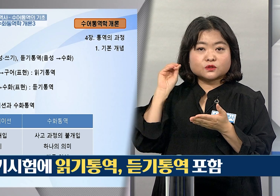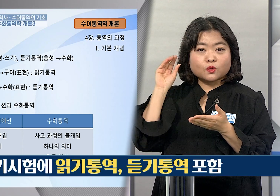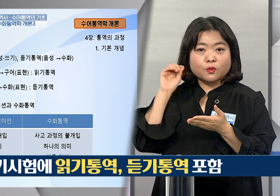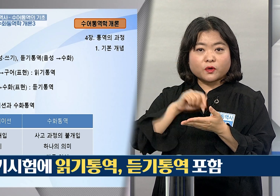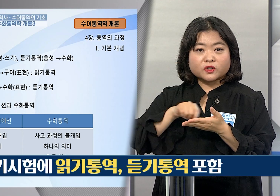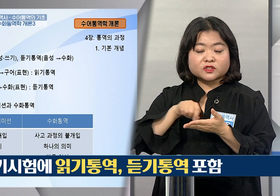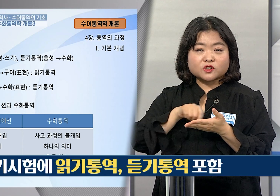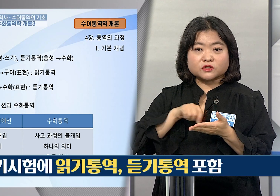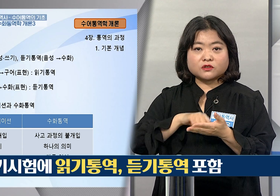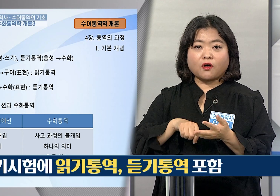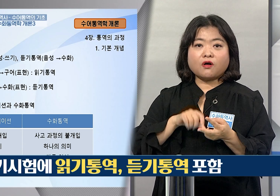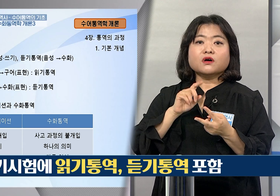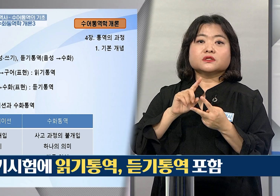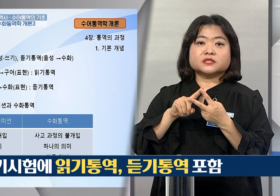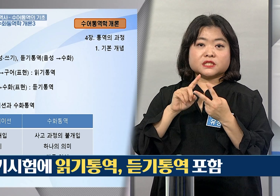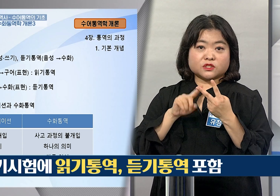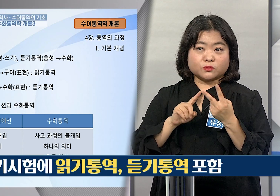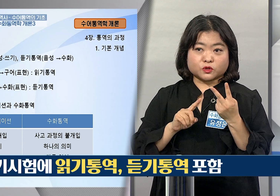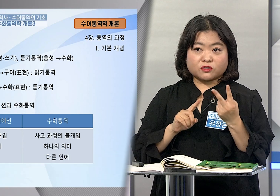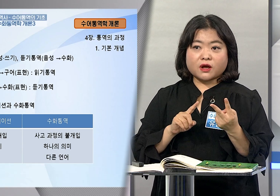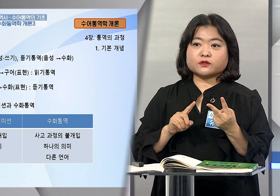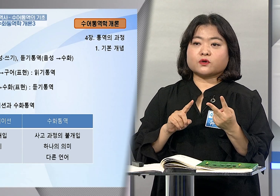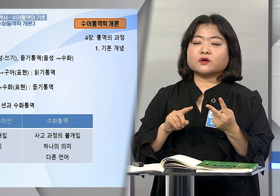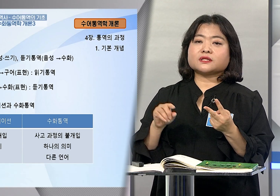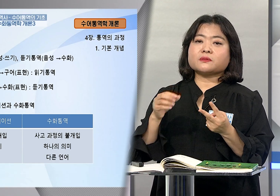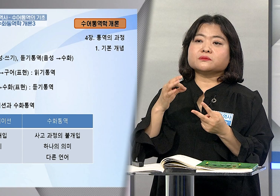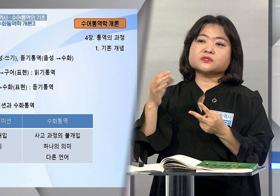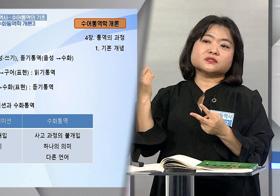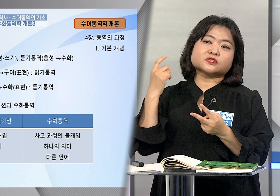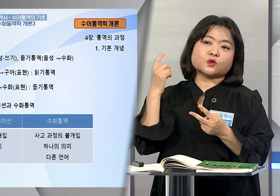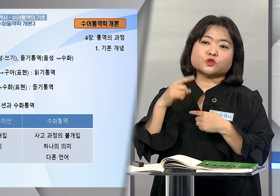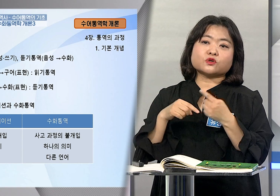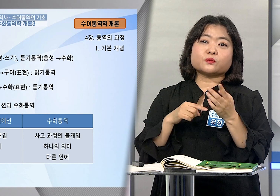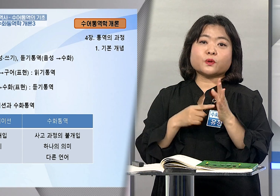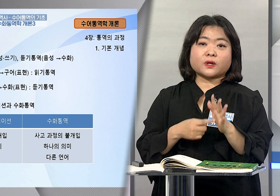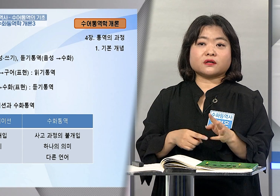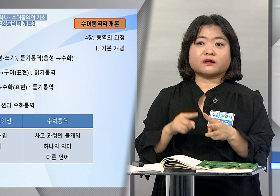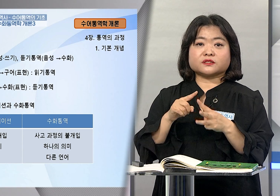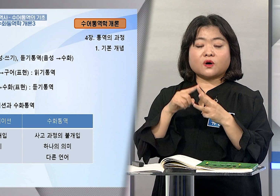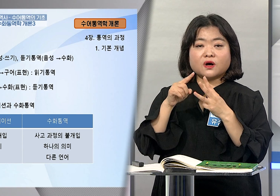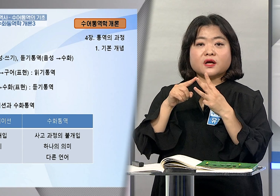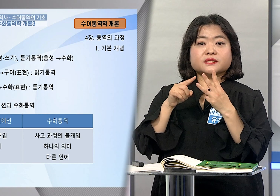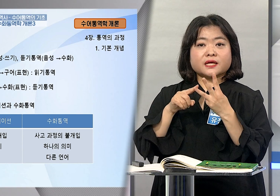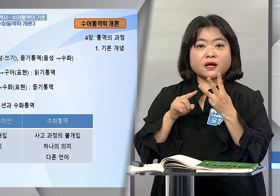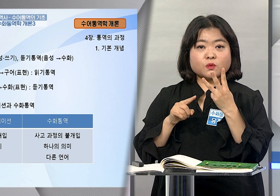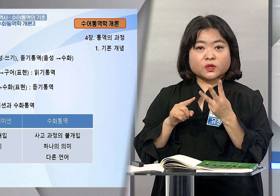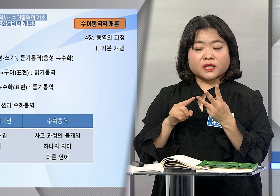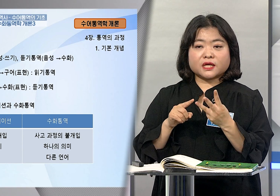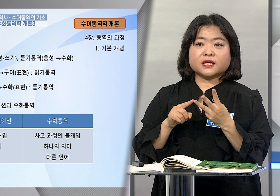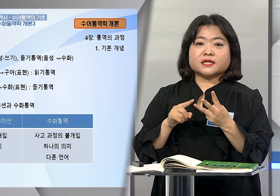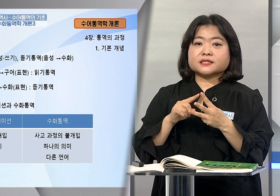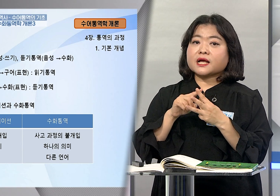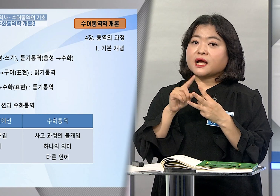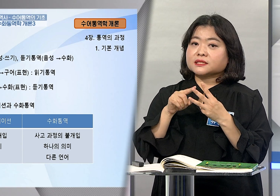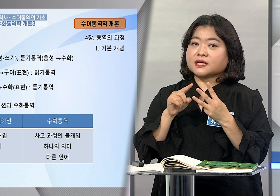듣고 번역해서 적는 거 실기시험으로 들어가 있고요. 그 다음에 음성을 듣고 수어로 표현하는 거에서 세